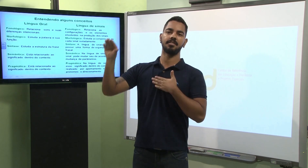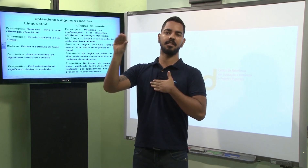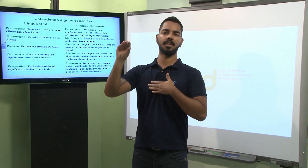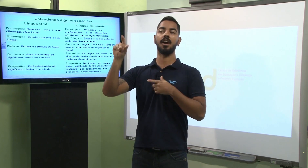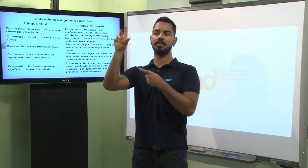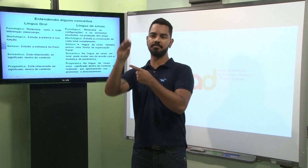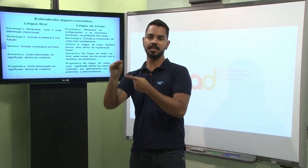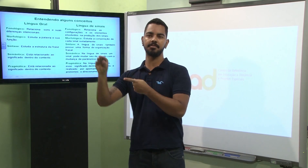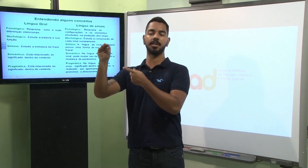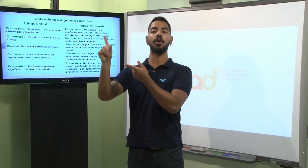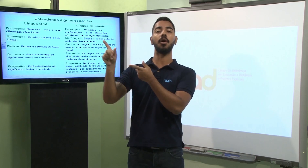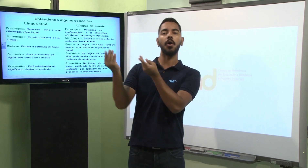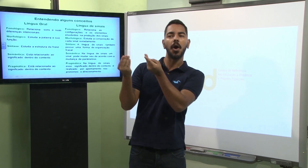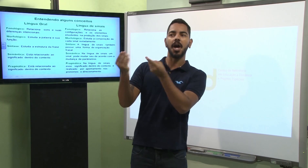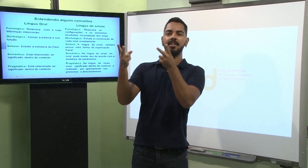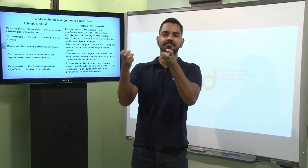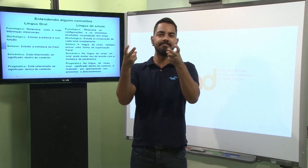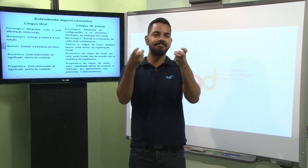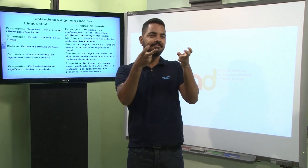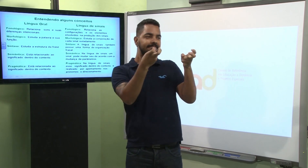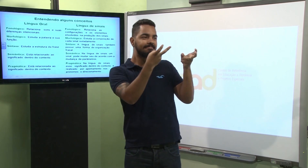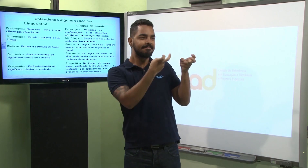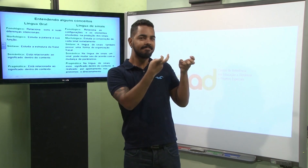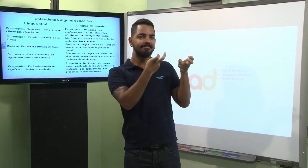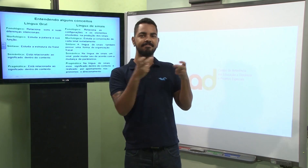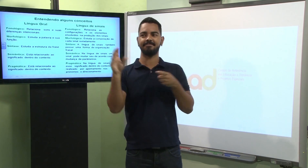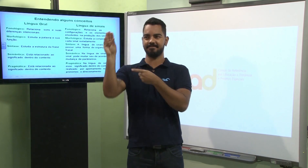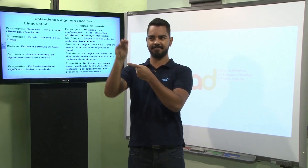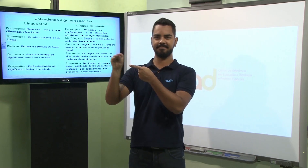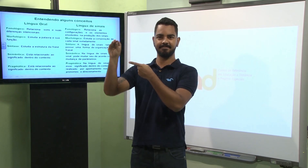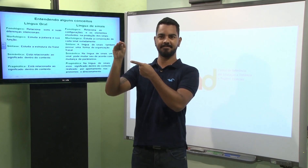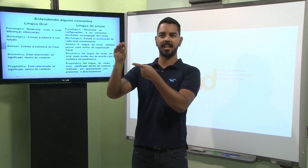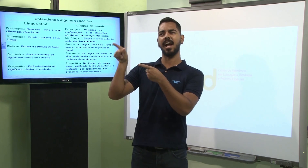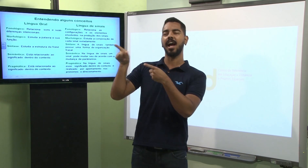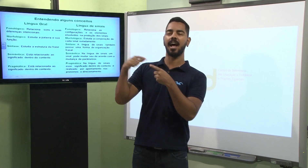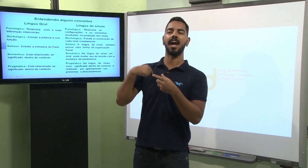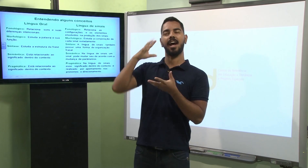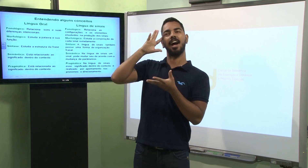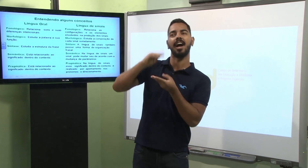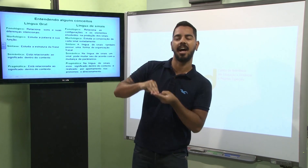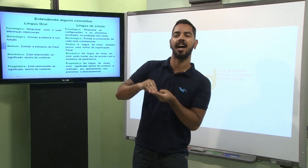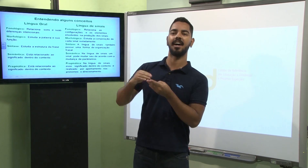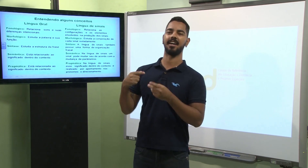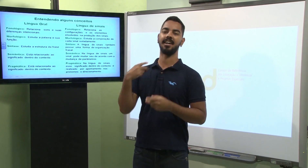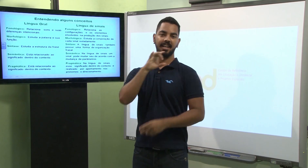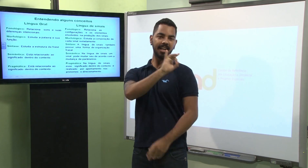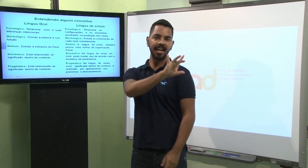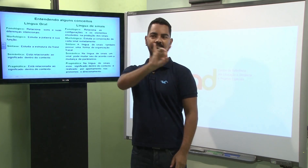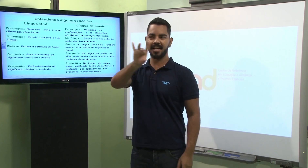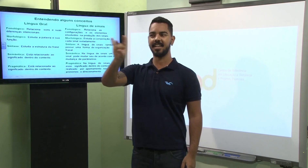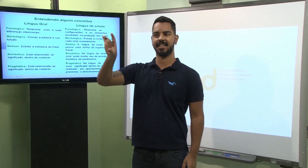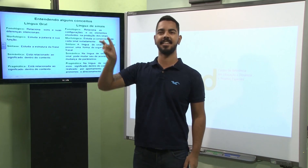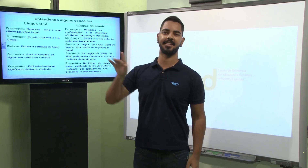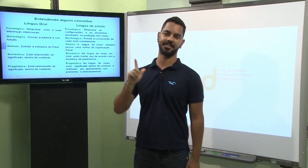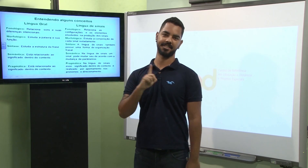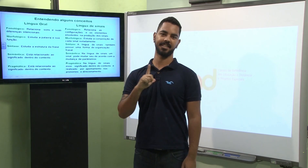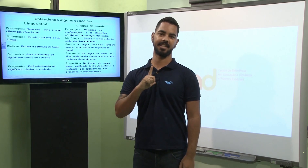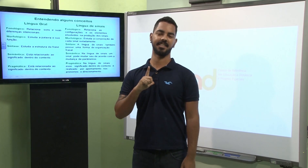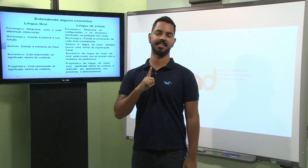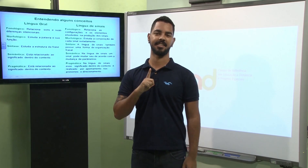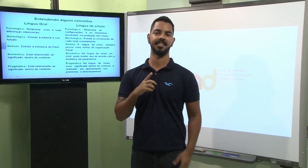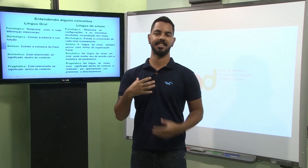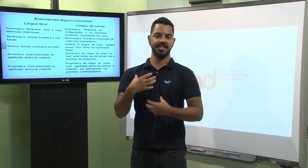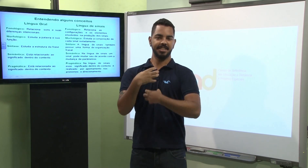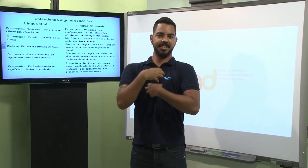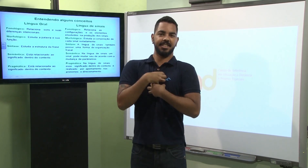nós podemos perceber que a fala realmente é peculiar a cada pessoa, a cada ser humano. E retomando o nosso